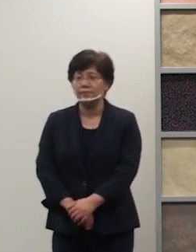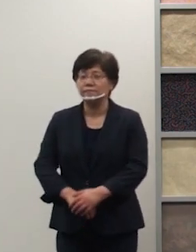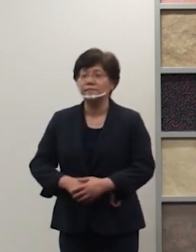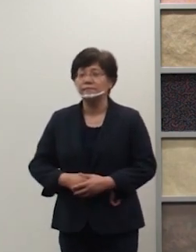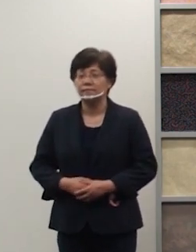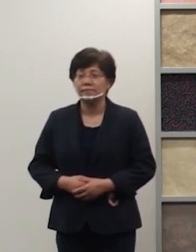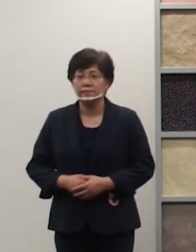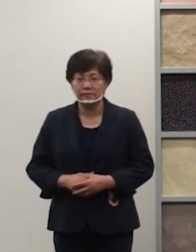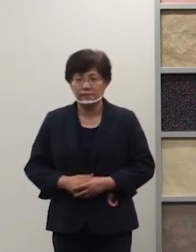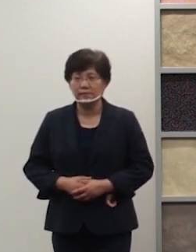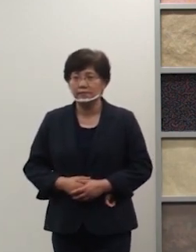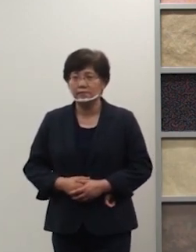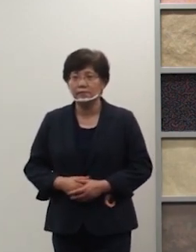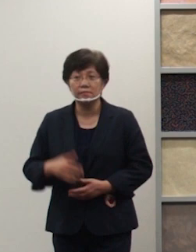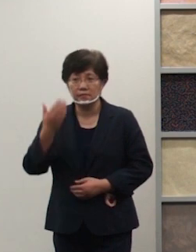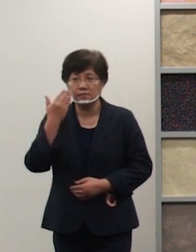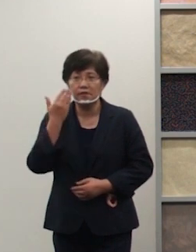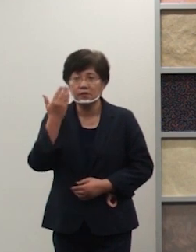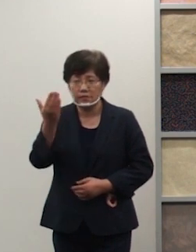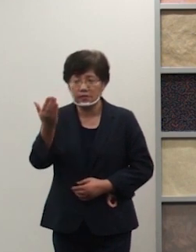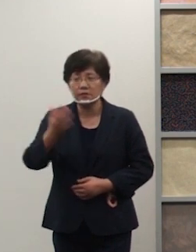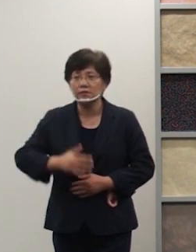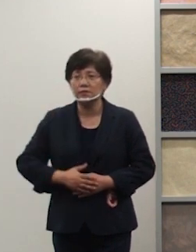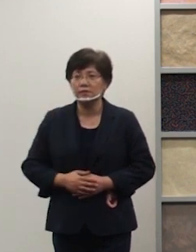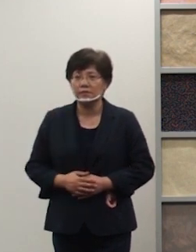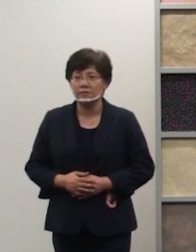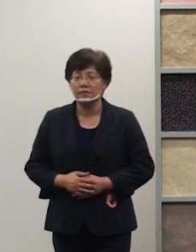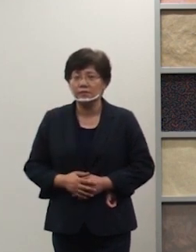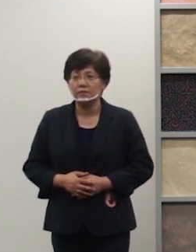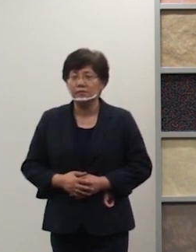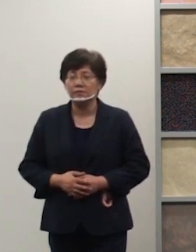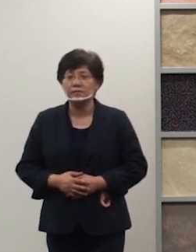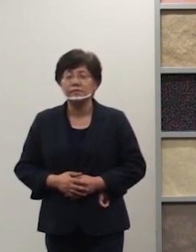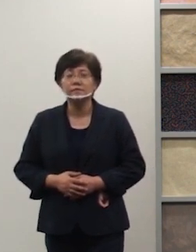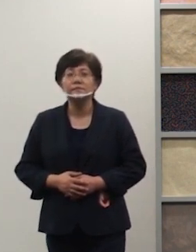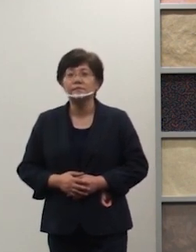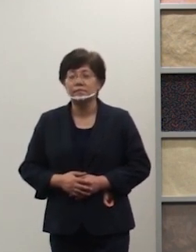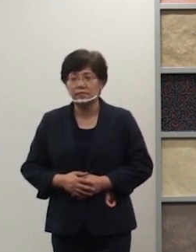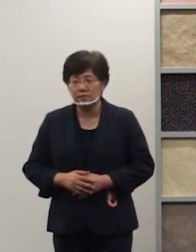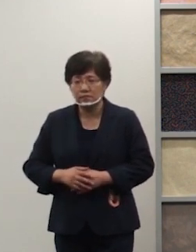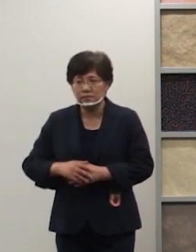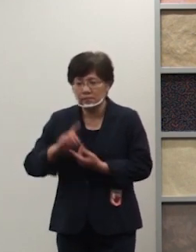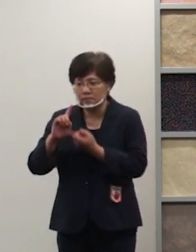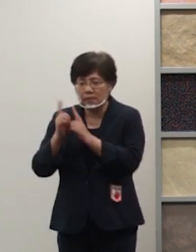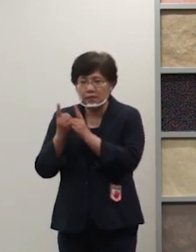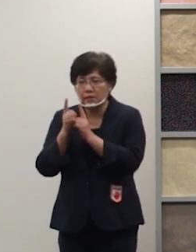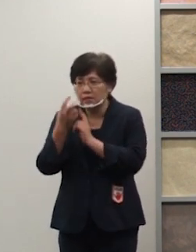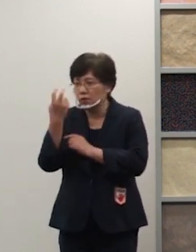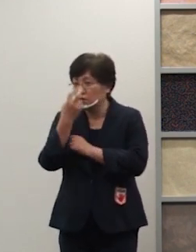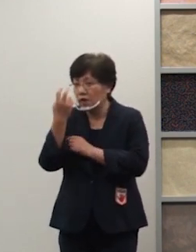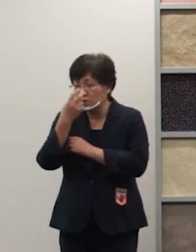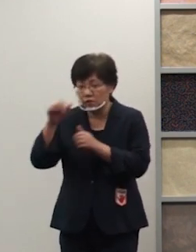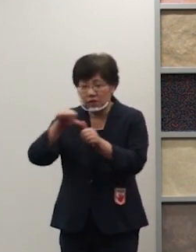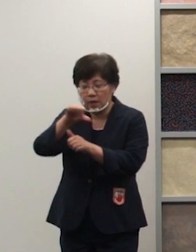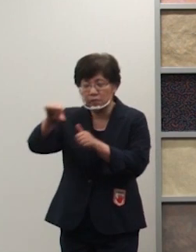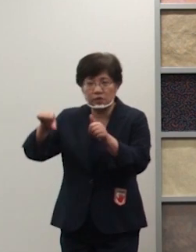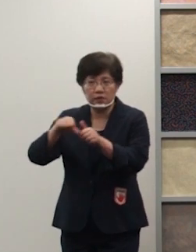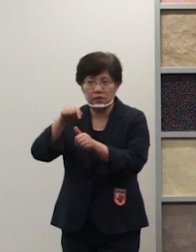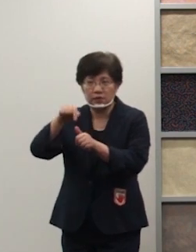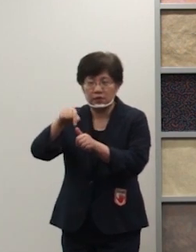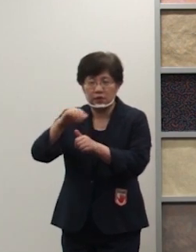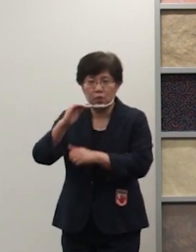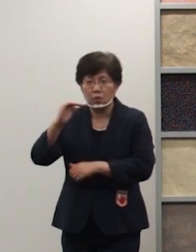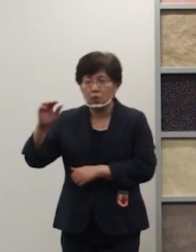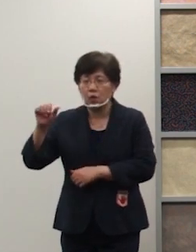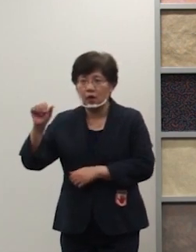YBS さん、 すみません、 YBS の横内です。接触確認アプリについてなんですけれども、 はい、 今回要請